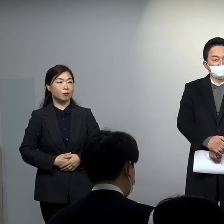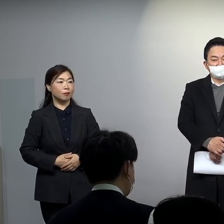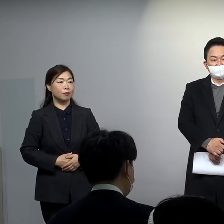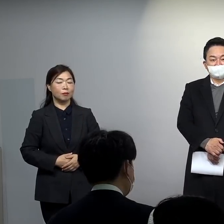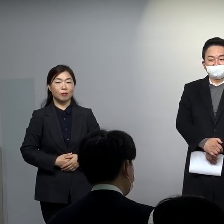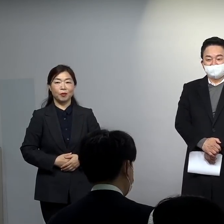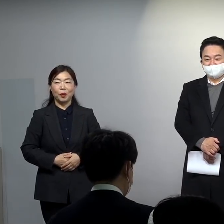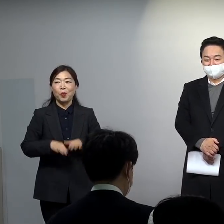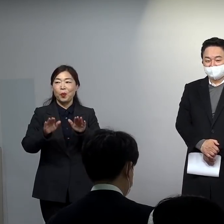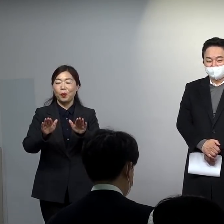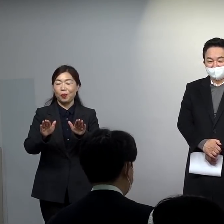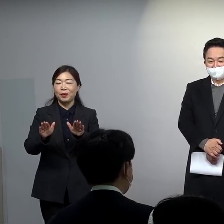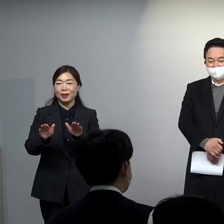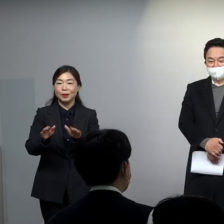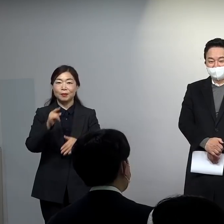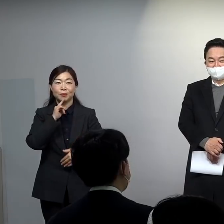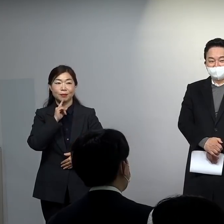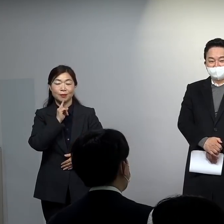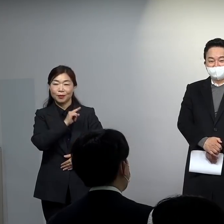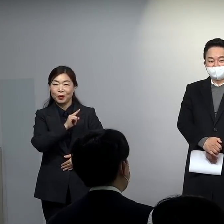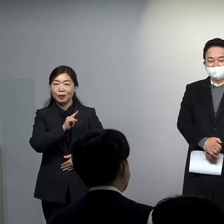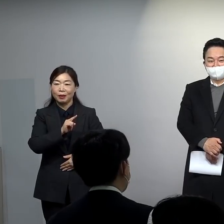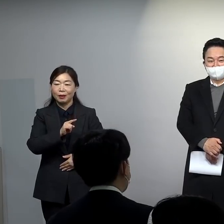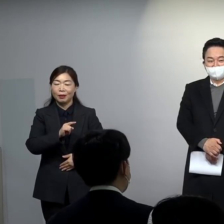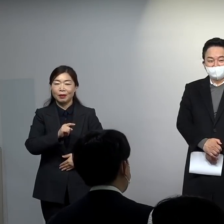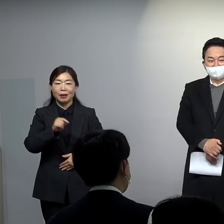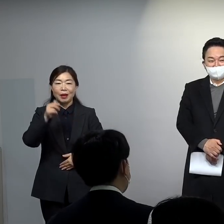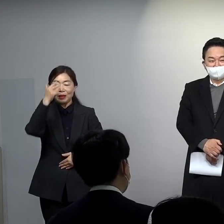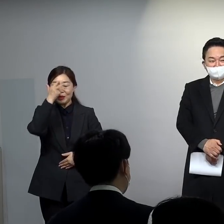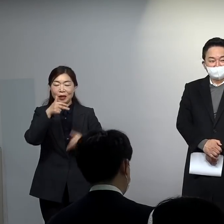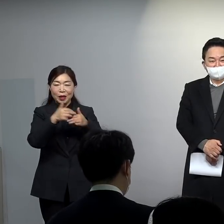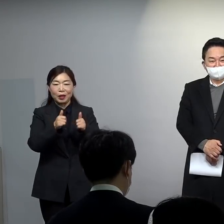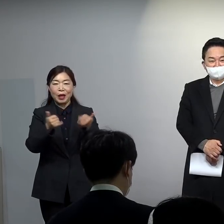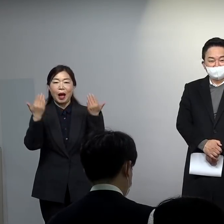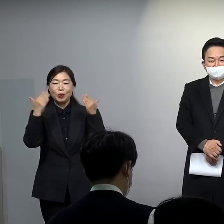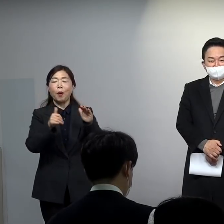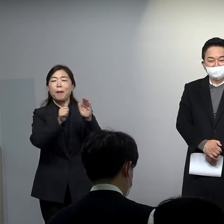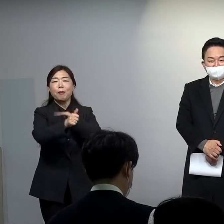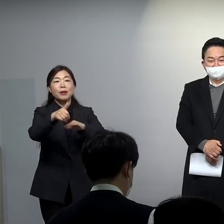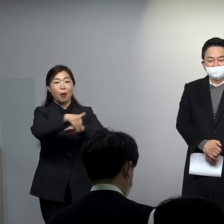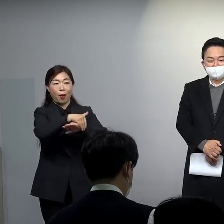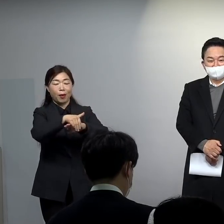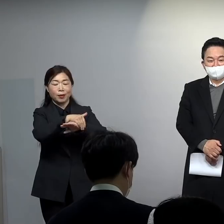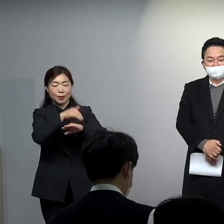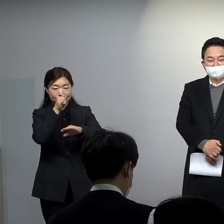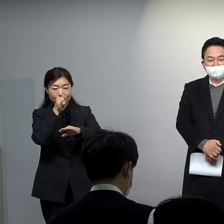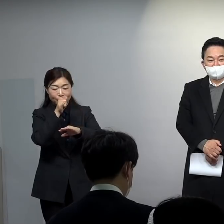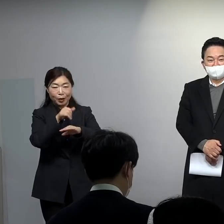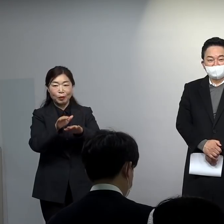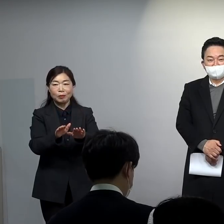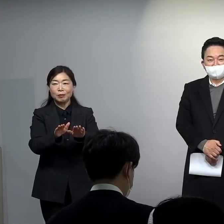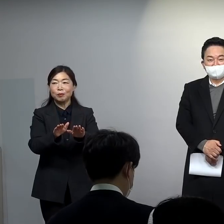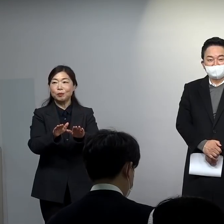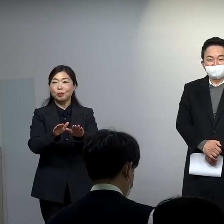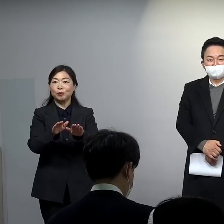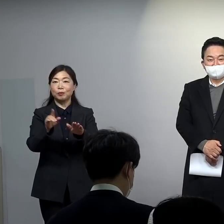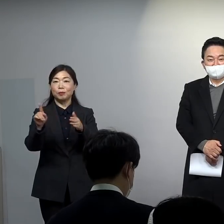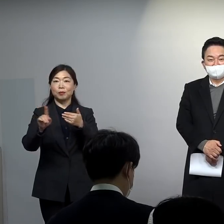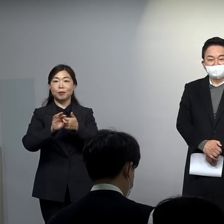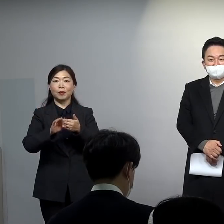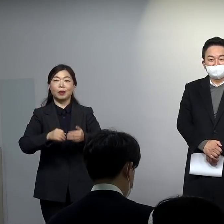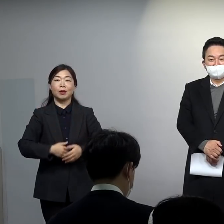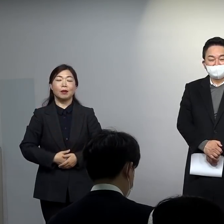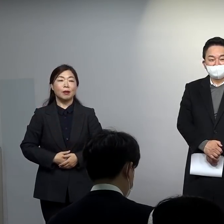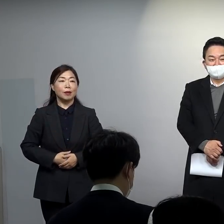오늘 안 그래도 제가 그 안내기관 그 학교를 좀 방문할 예정인데요. 지금